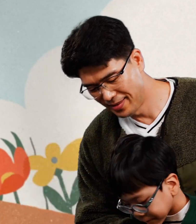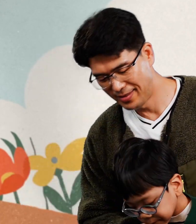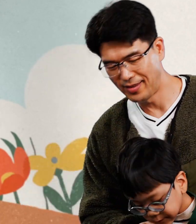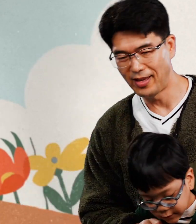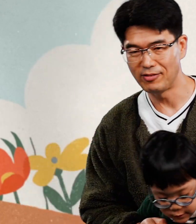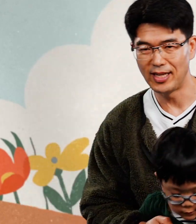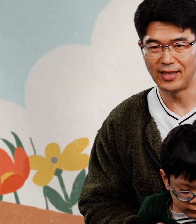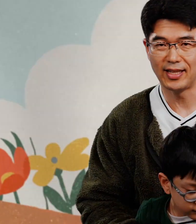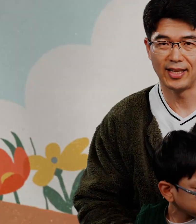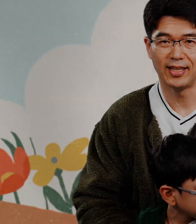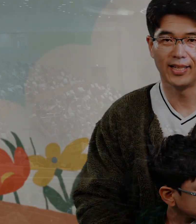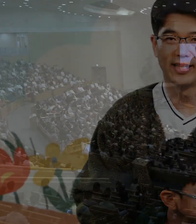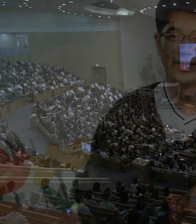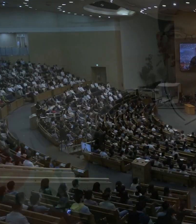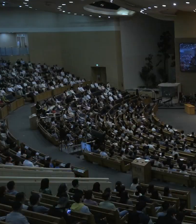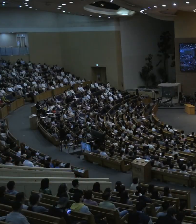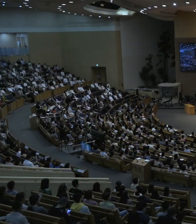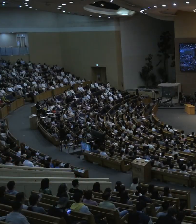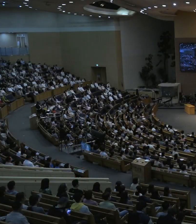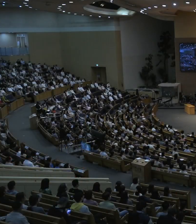아멘.